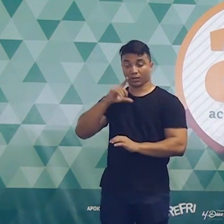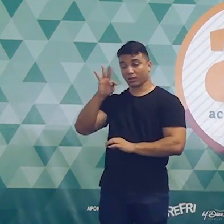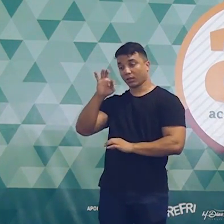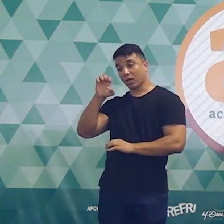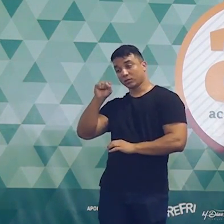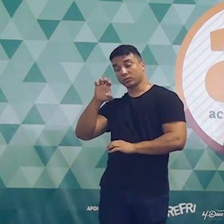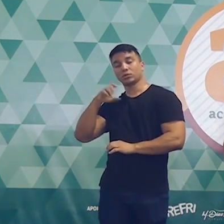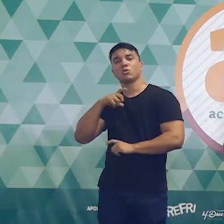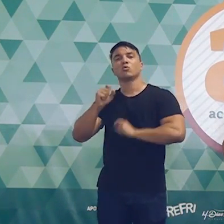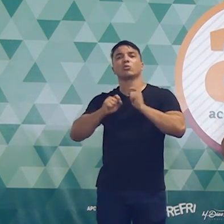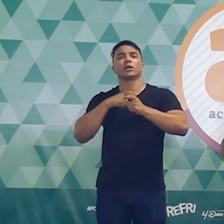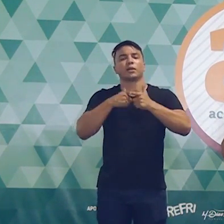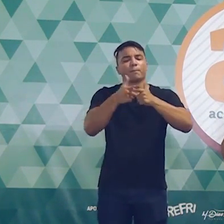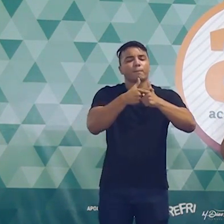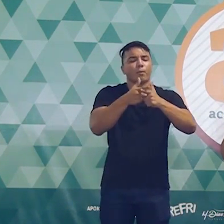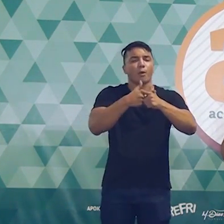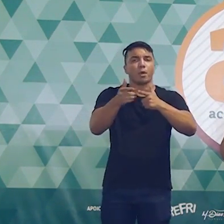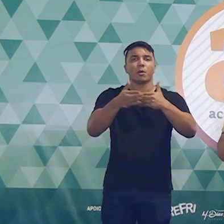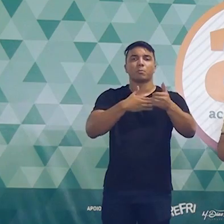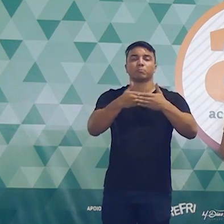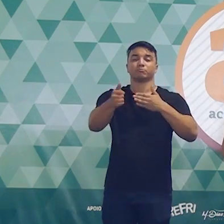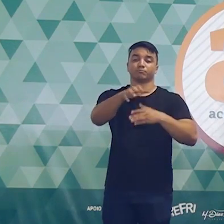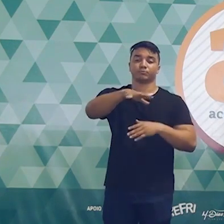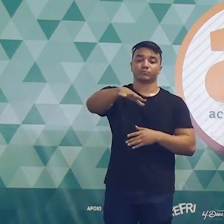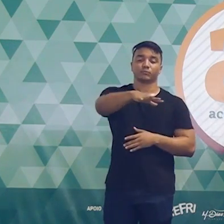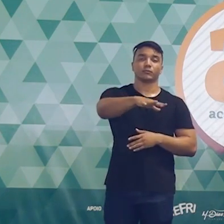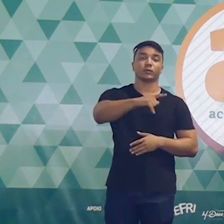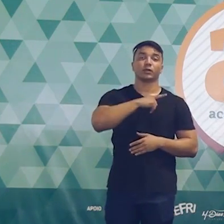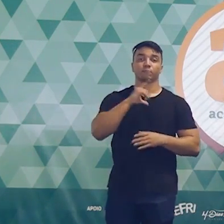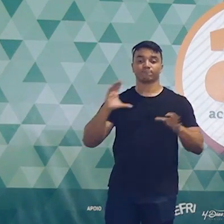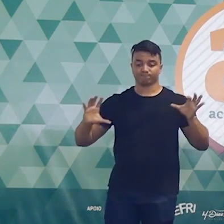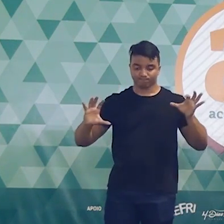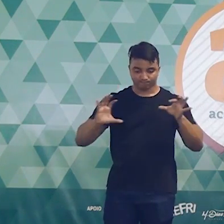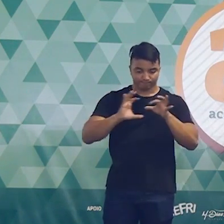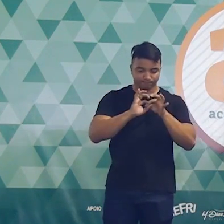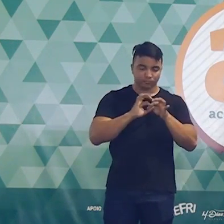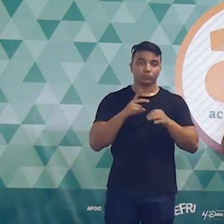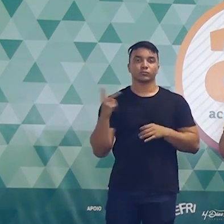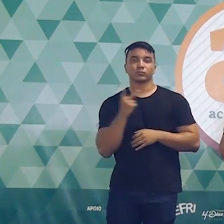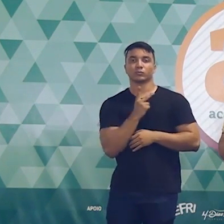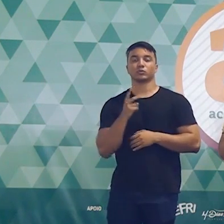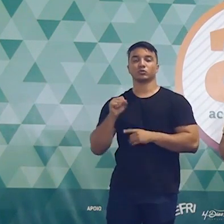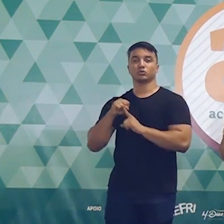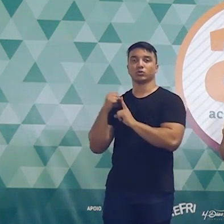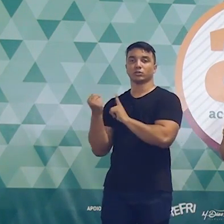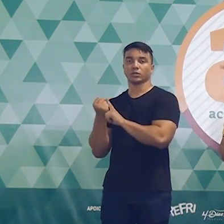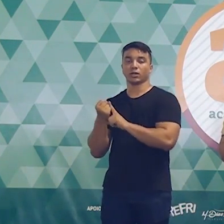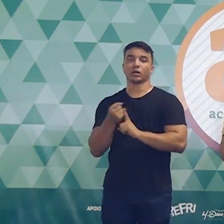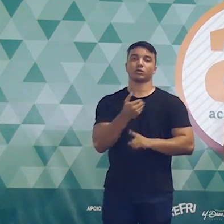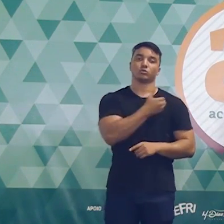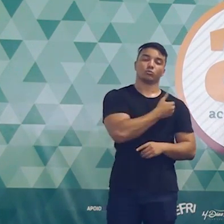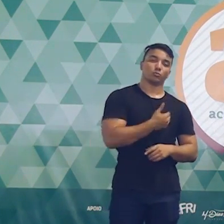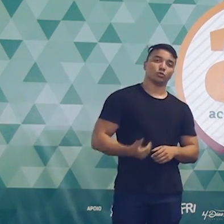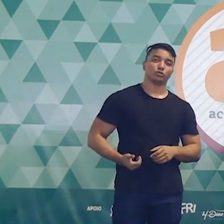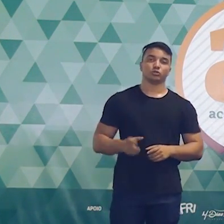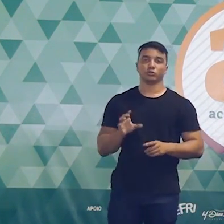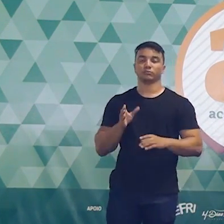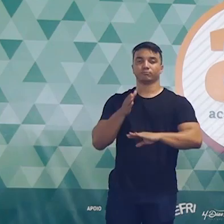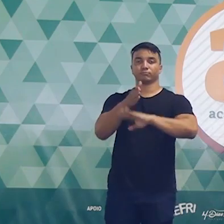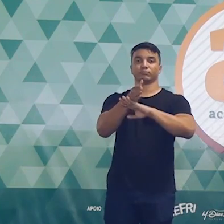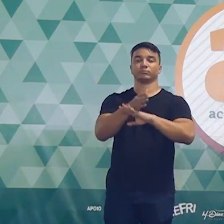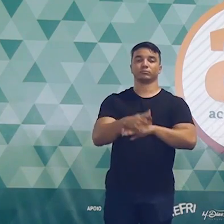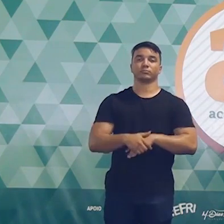no dia 5, que o problema que estiver lá proposto tem relação direta com alguma negligência social e